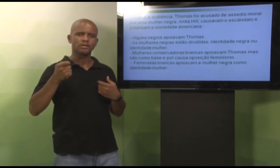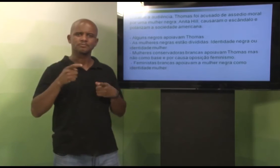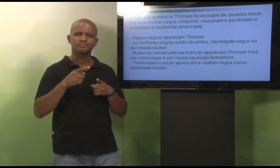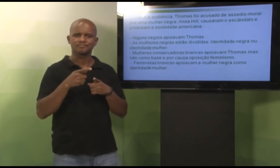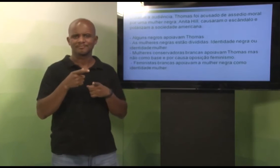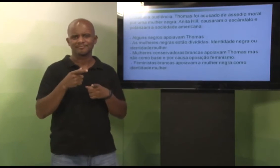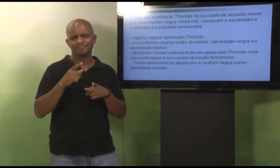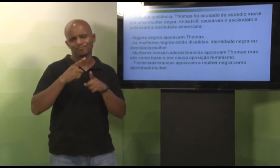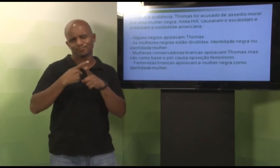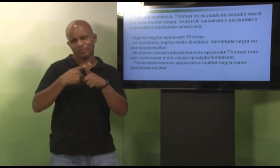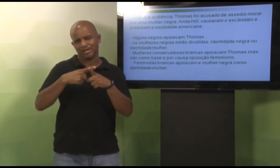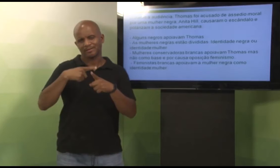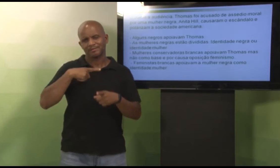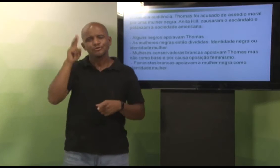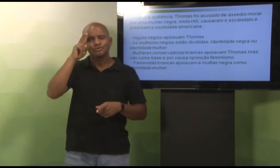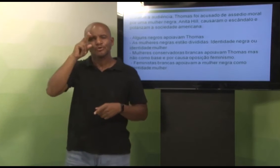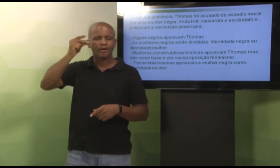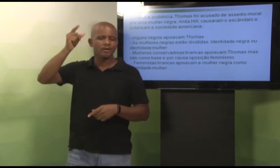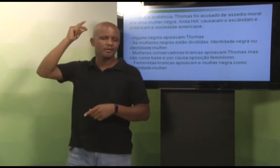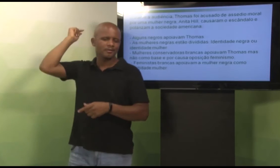devido à semelhança,